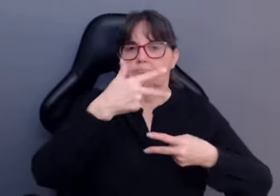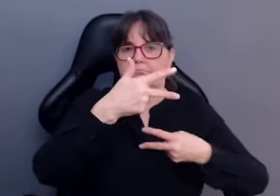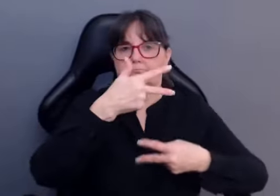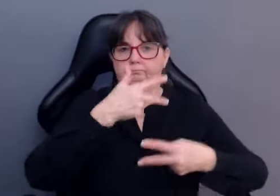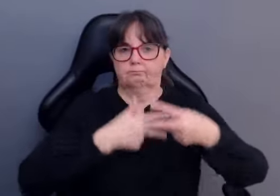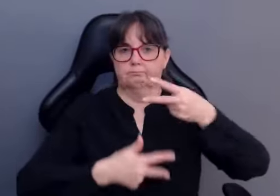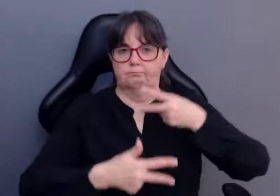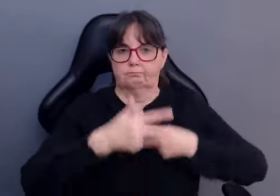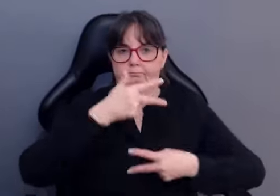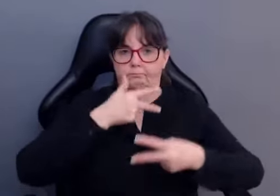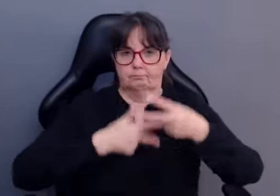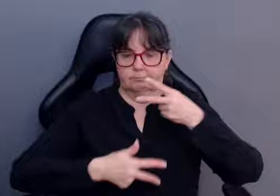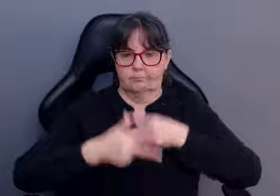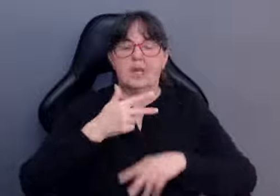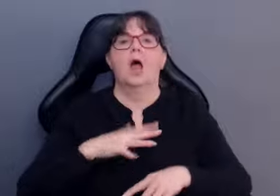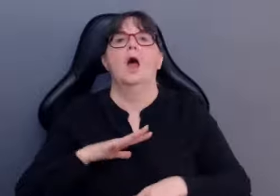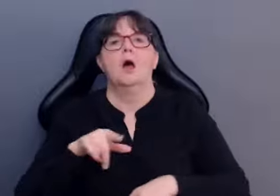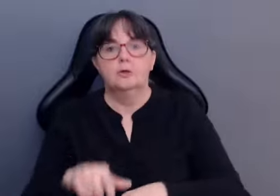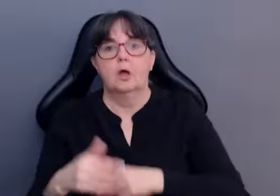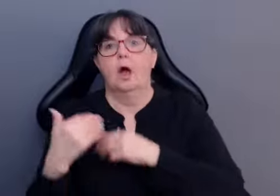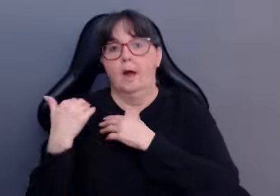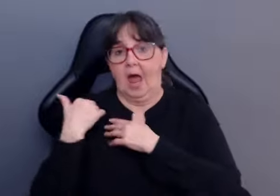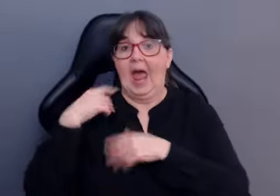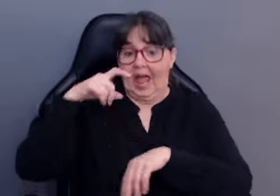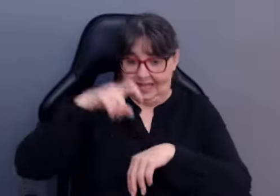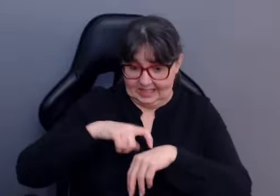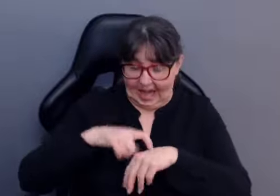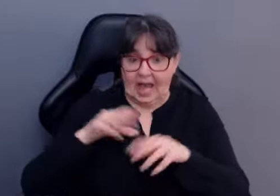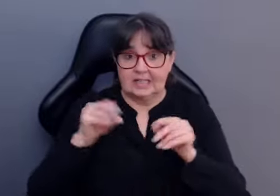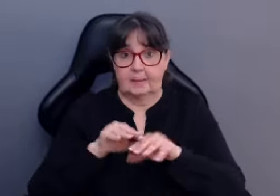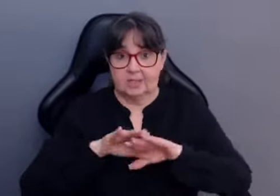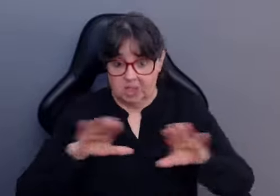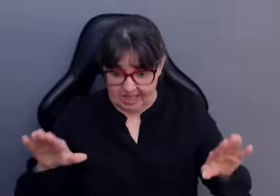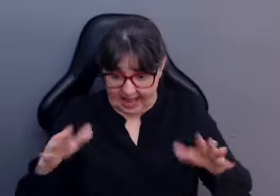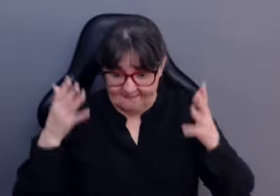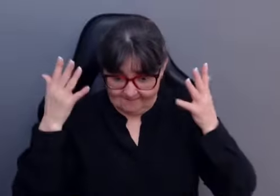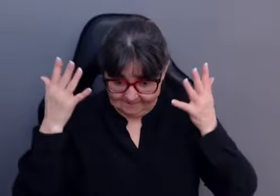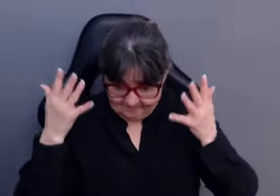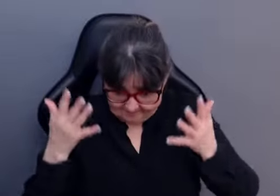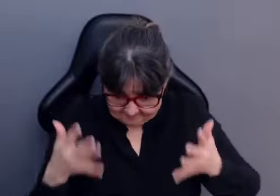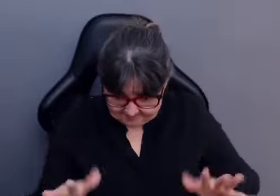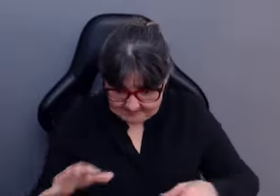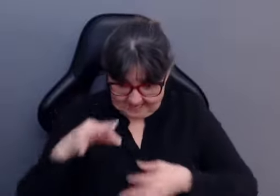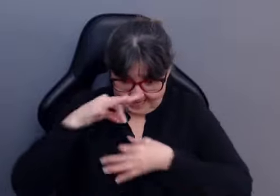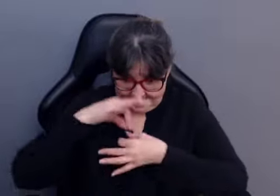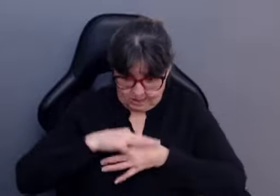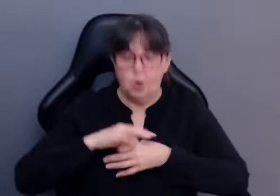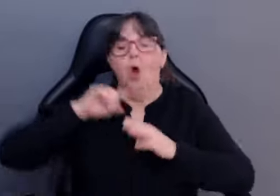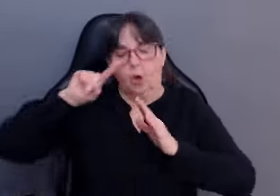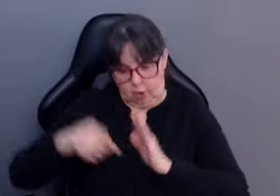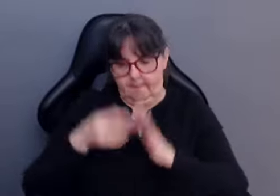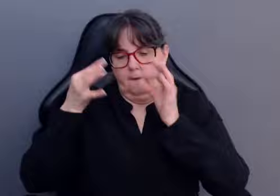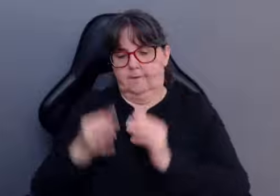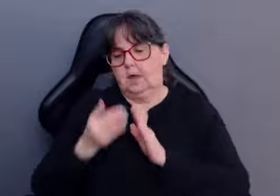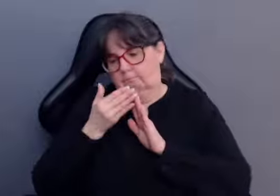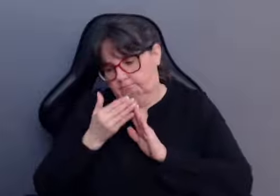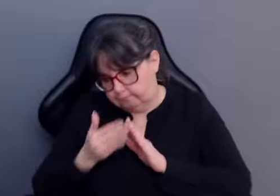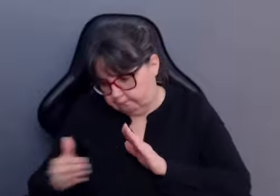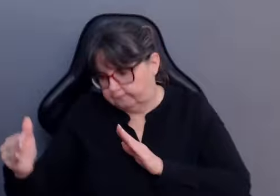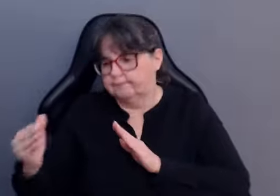à la clôture ou à l'ajournement de l'Assemblée à laquelle ils ont été élus et se terminent à